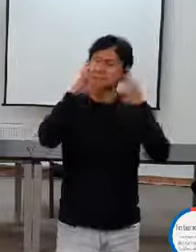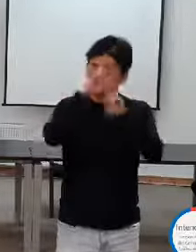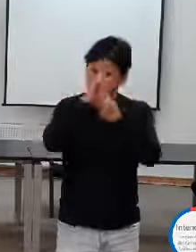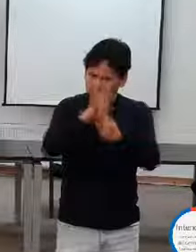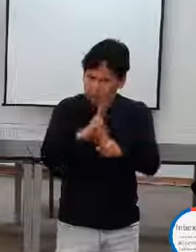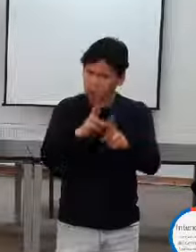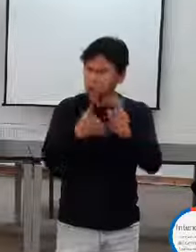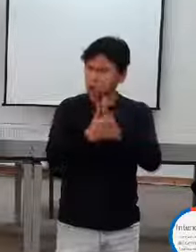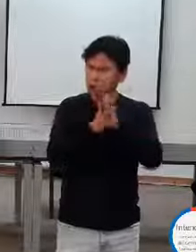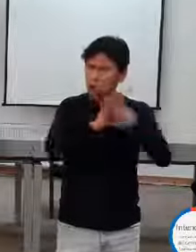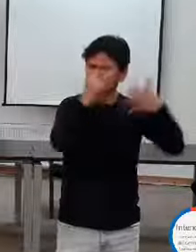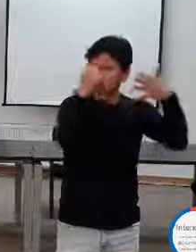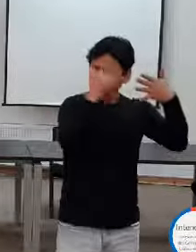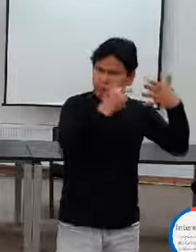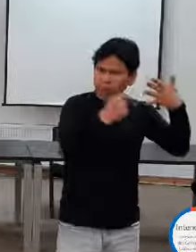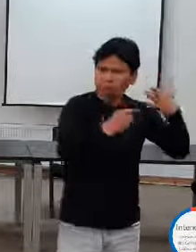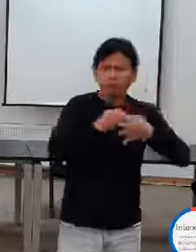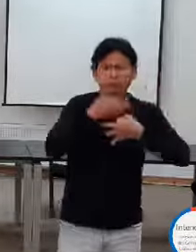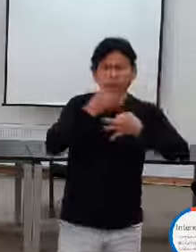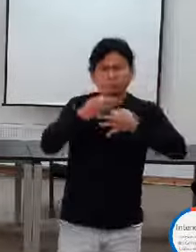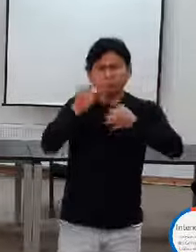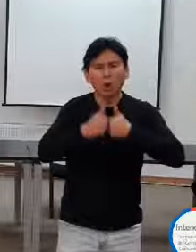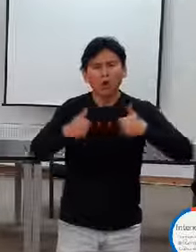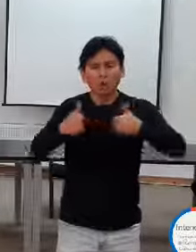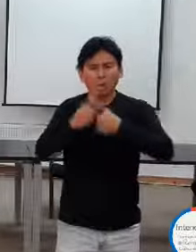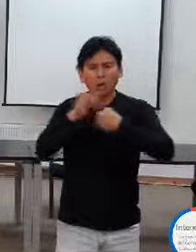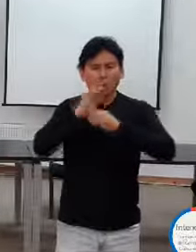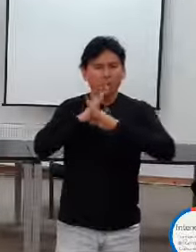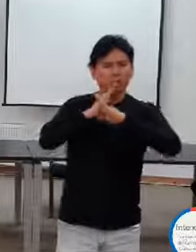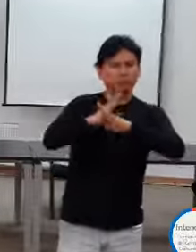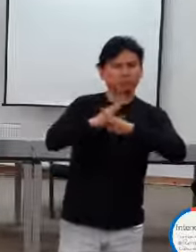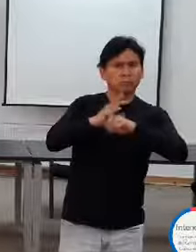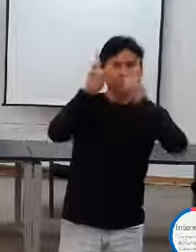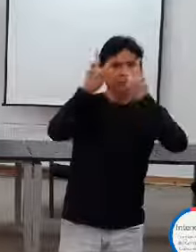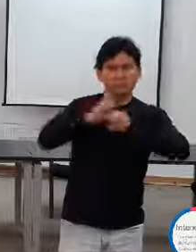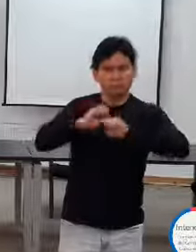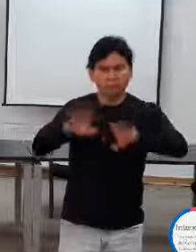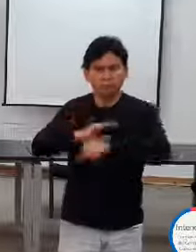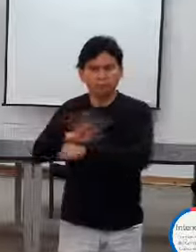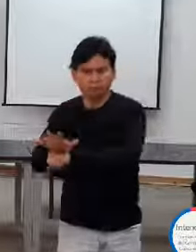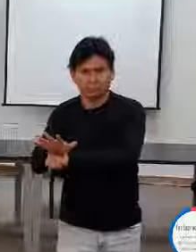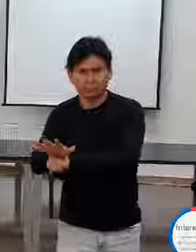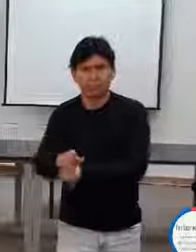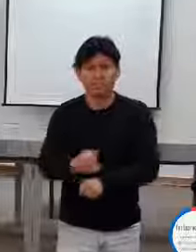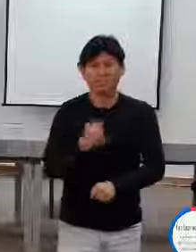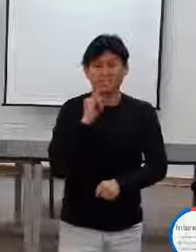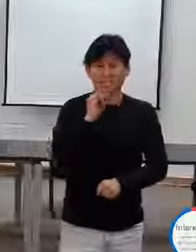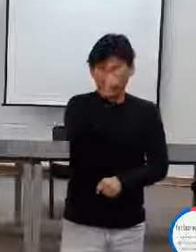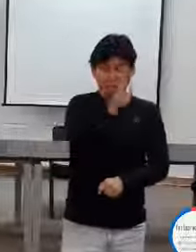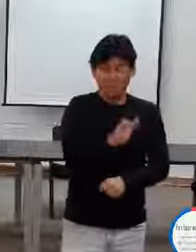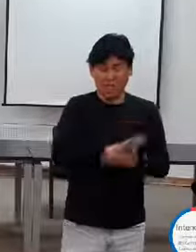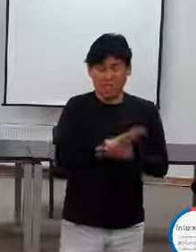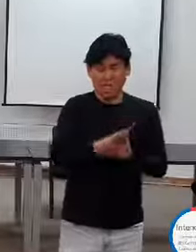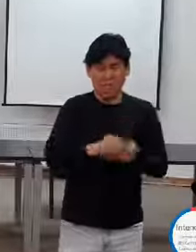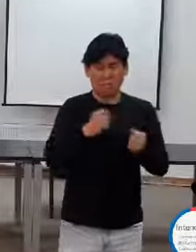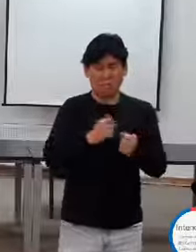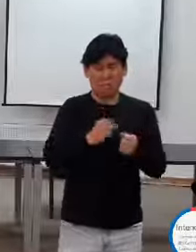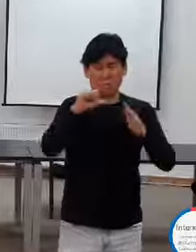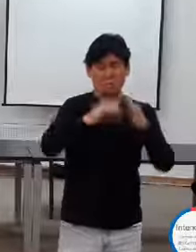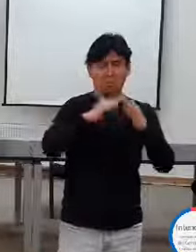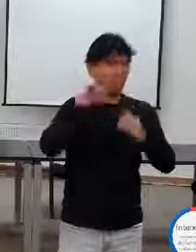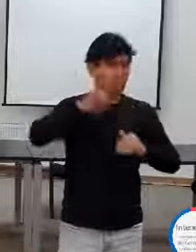instrucciones que da la autoridad para justamente frenar el avance del coronavirus si una persona se expone en la vía pública en horario